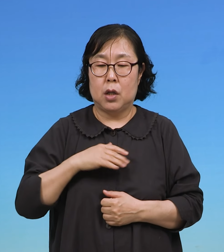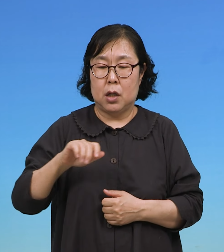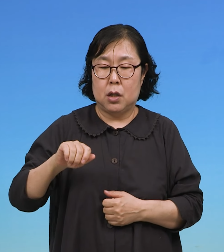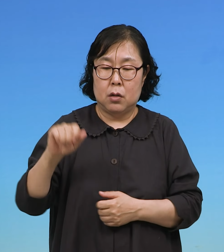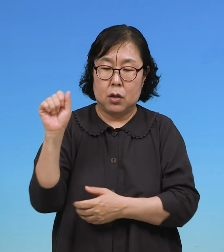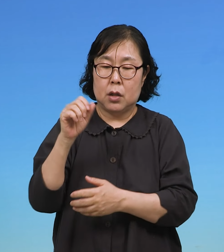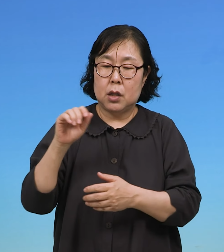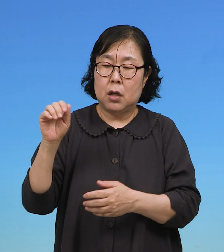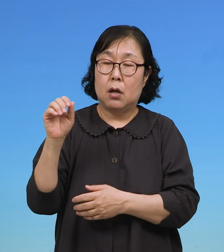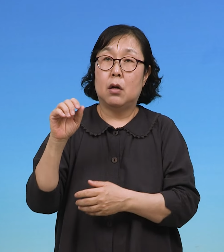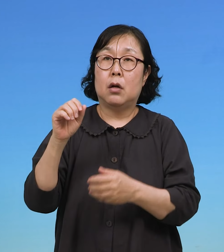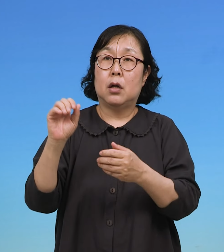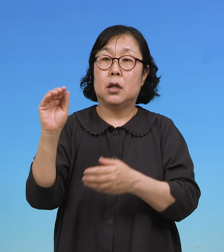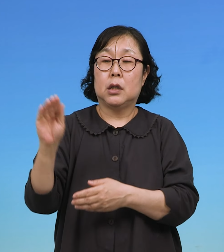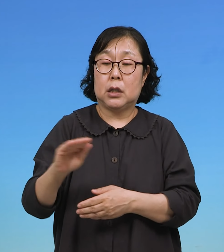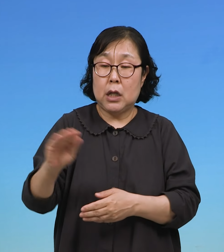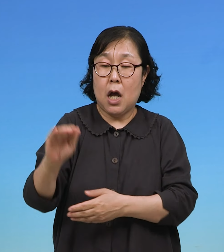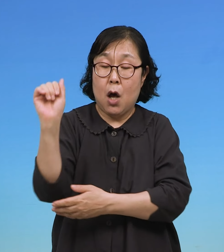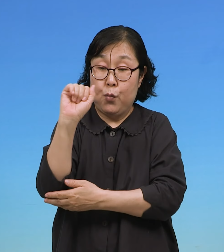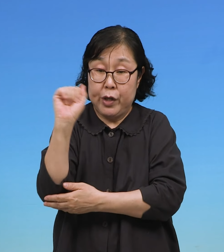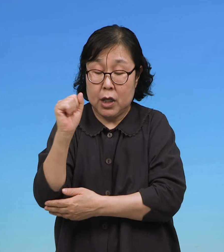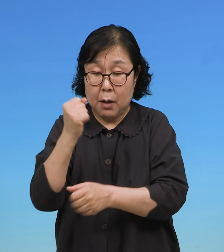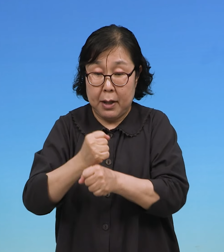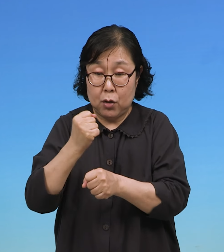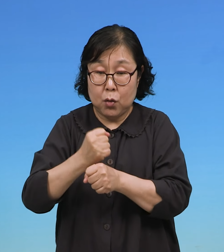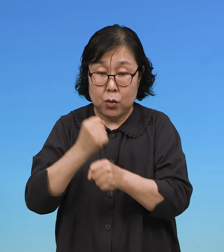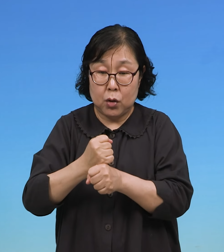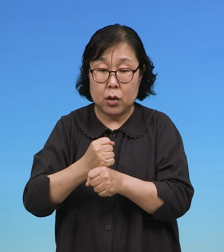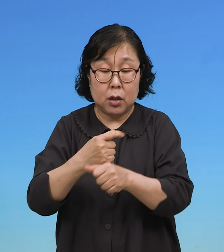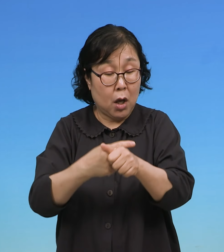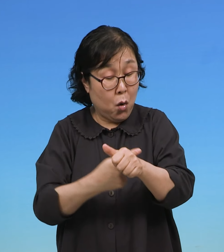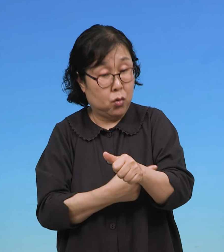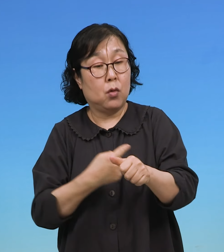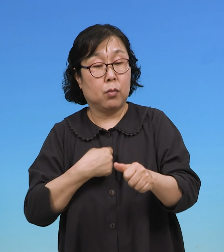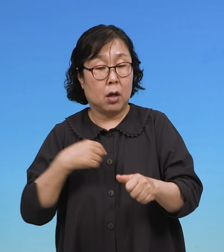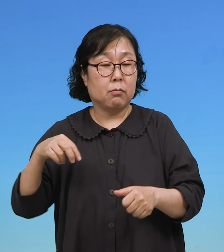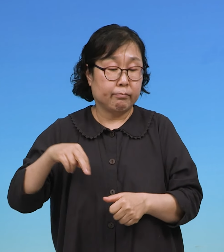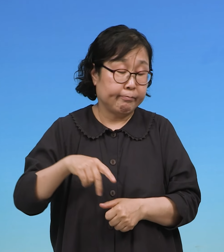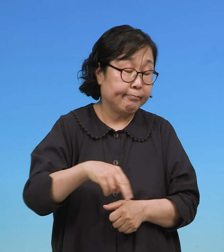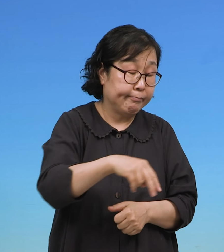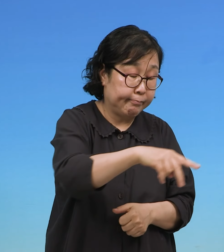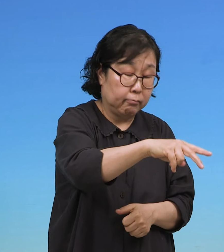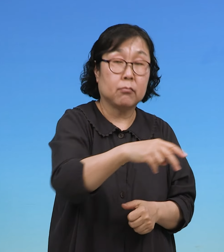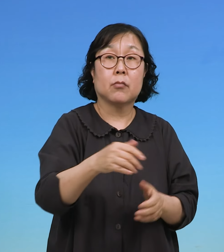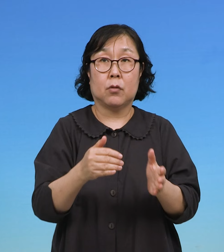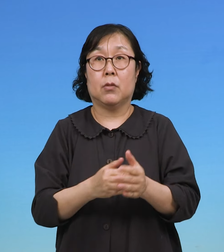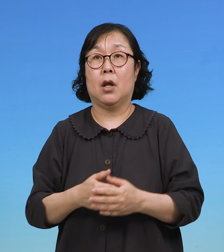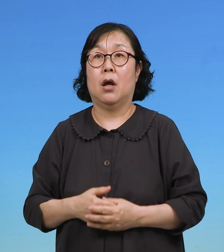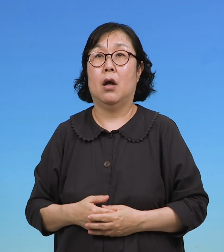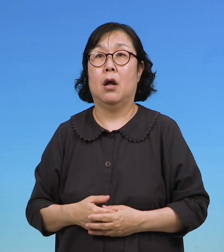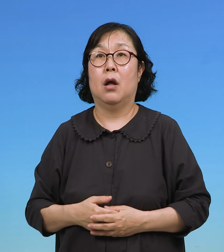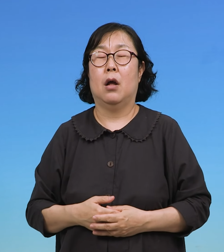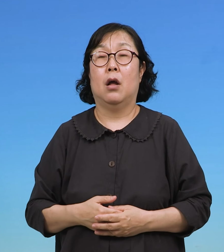멋있게 사라졌어요. 이걸 대단한 일로도 생각 안 하고요.